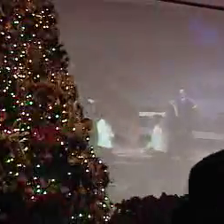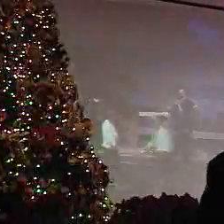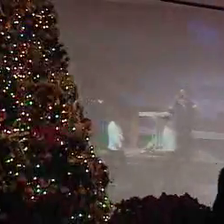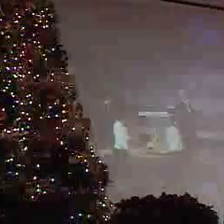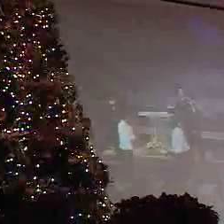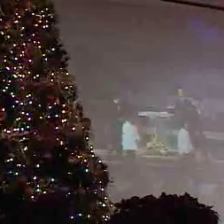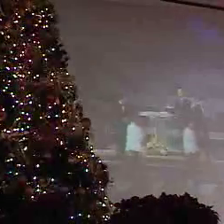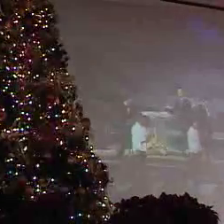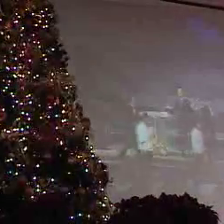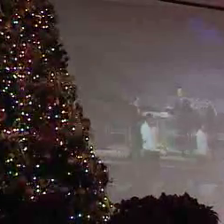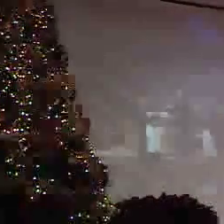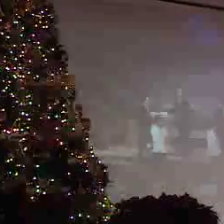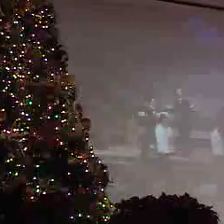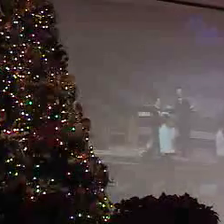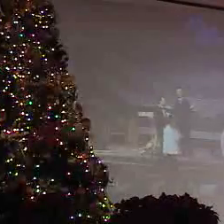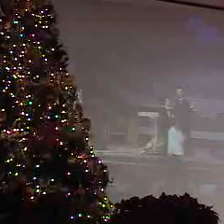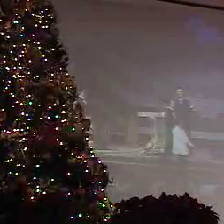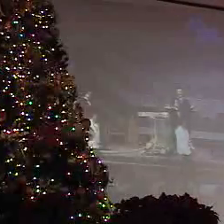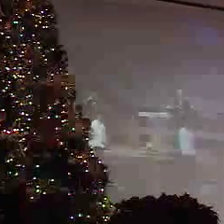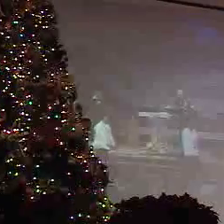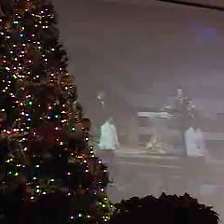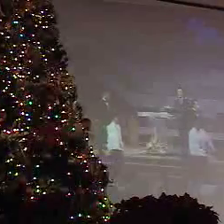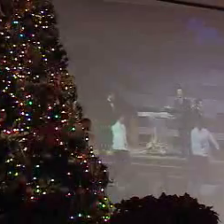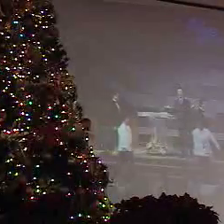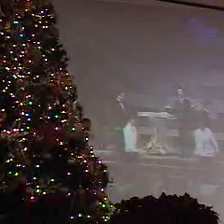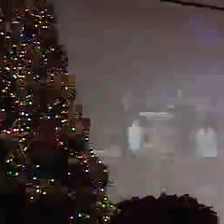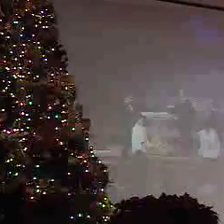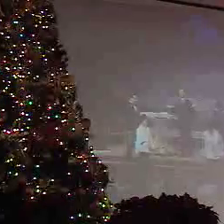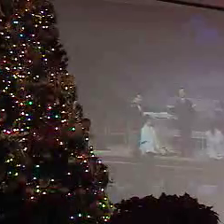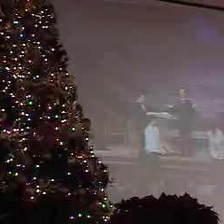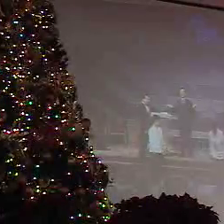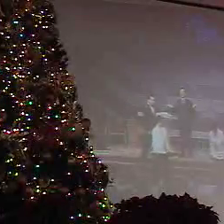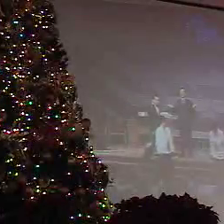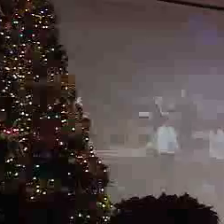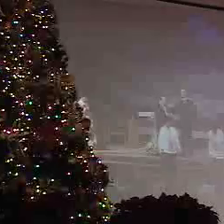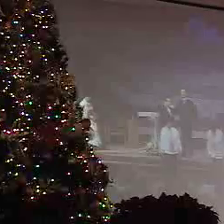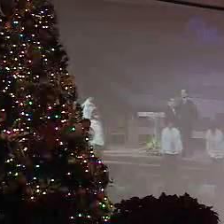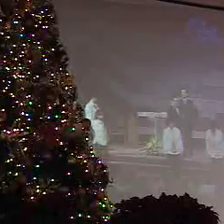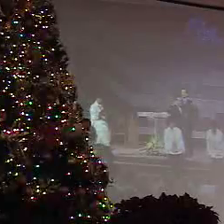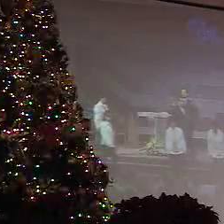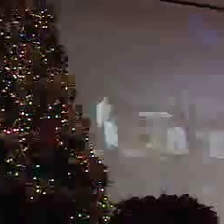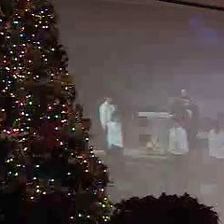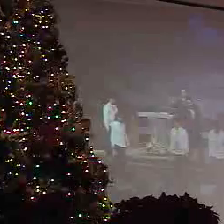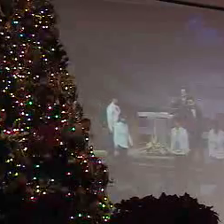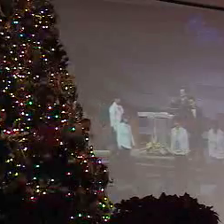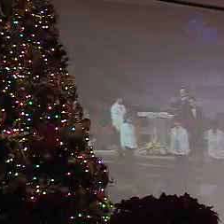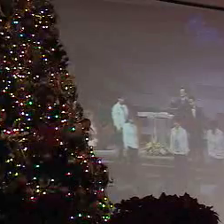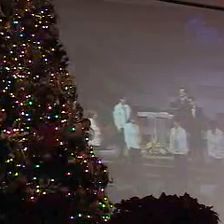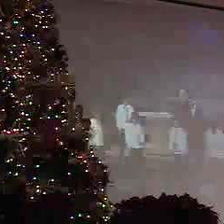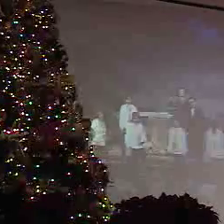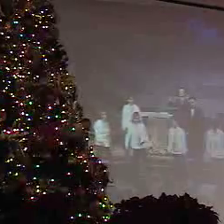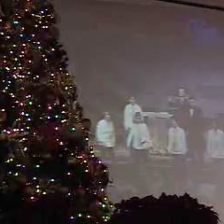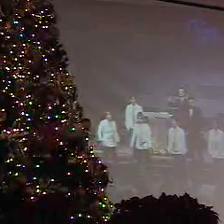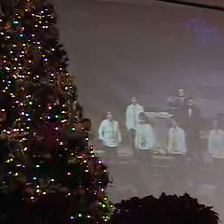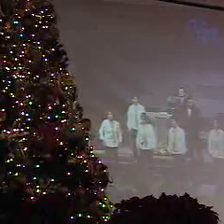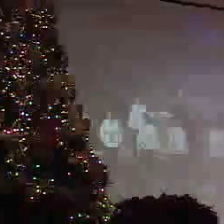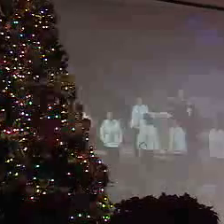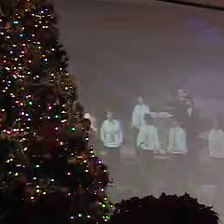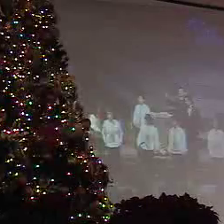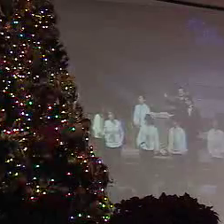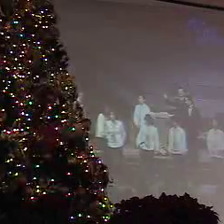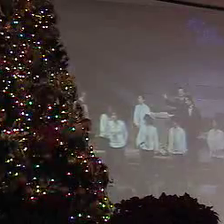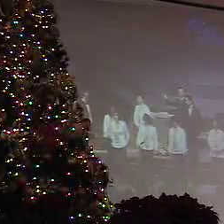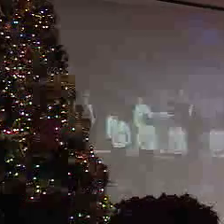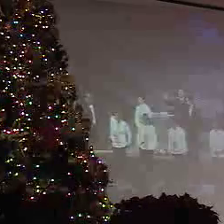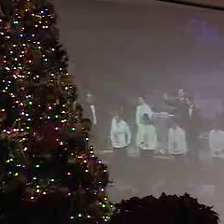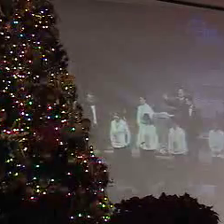결론을 통해 십자가 앞에 나와 거기서 구원을 누리는 그 자리에서 이제 더